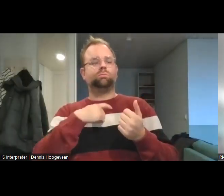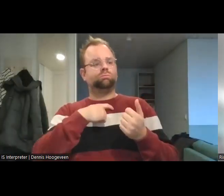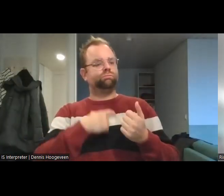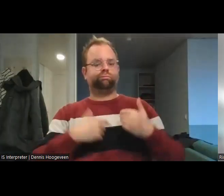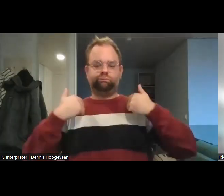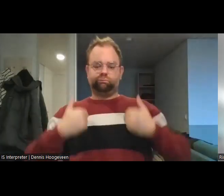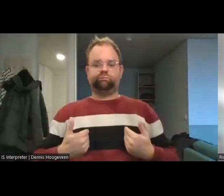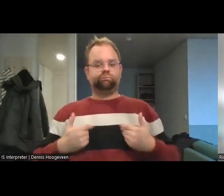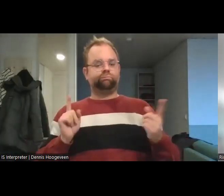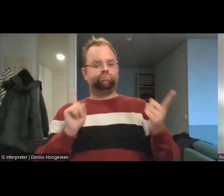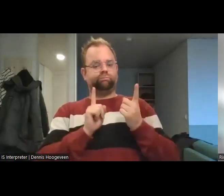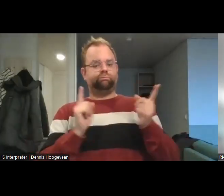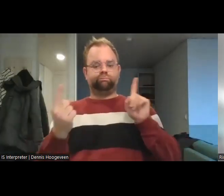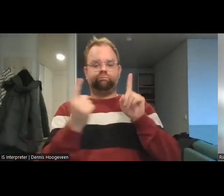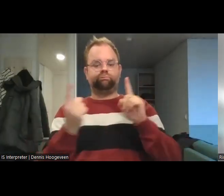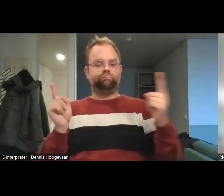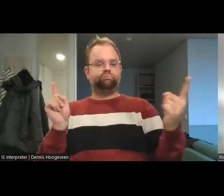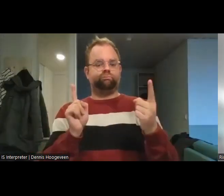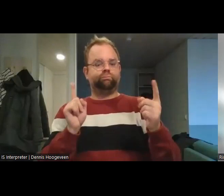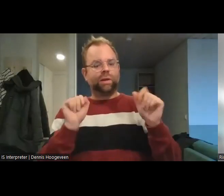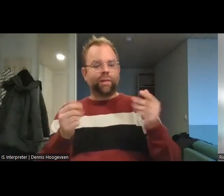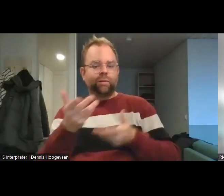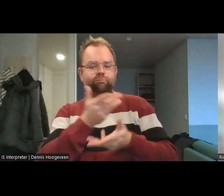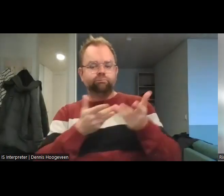ce qui survient